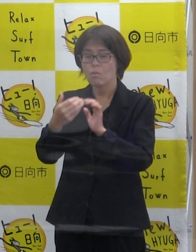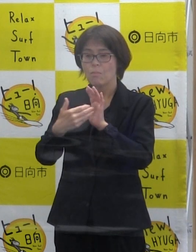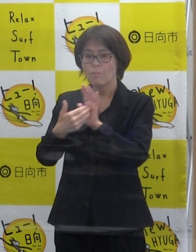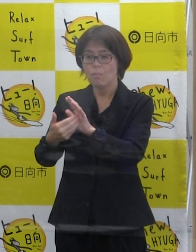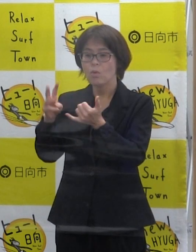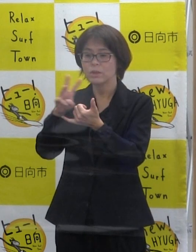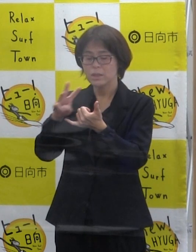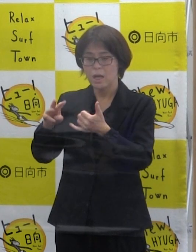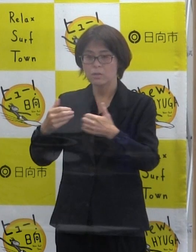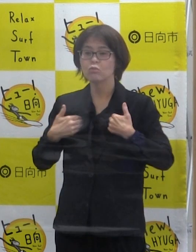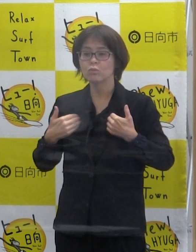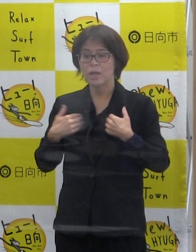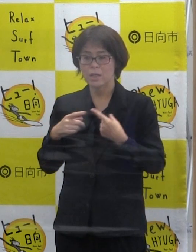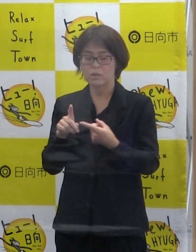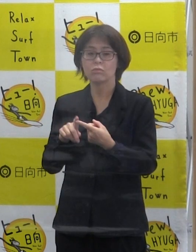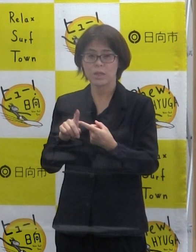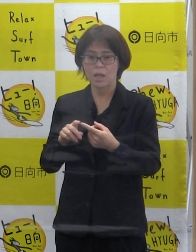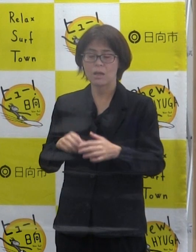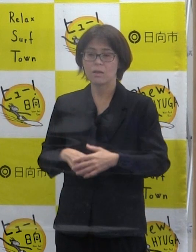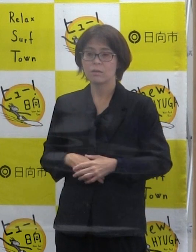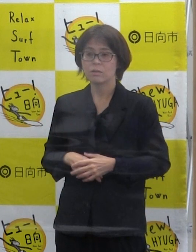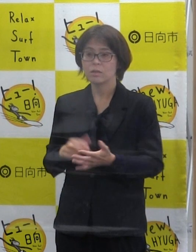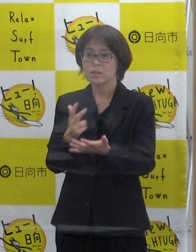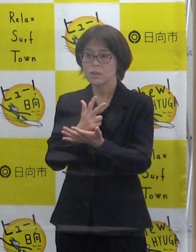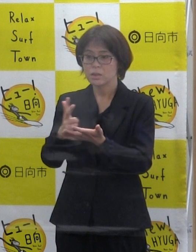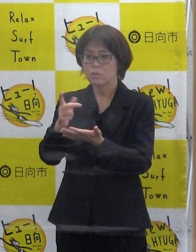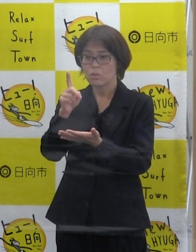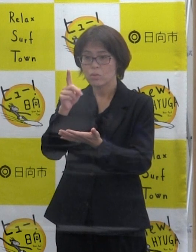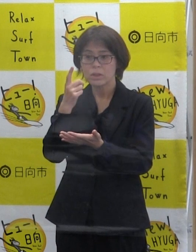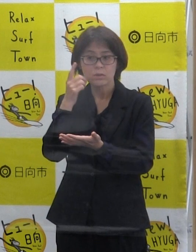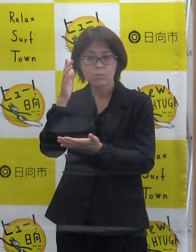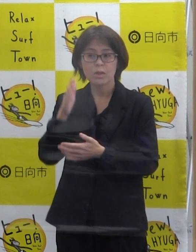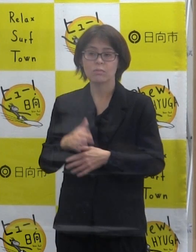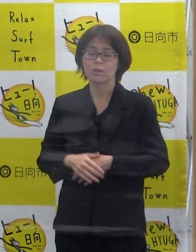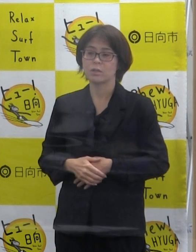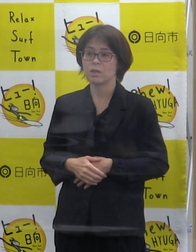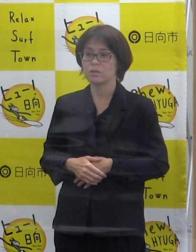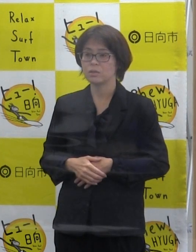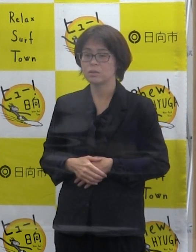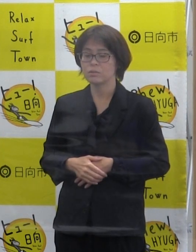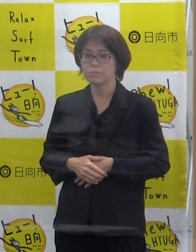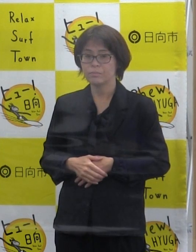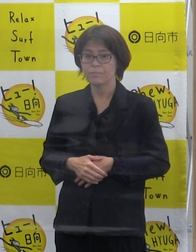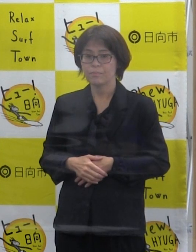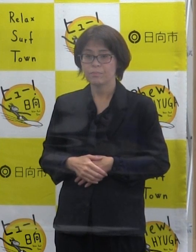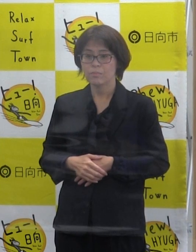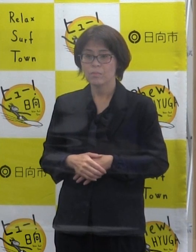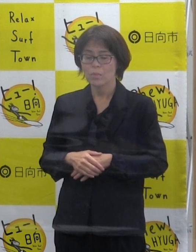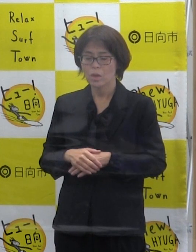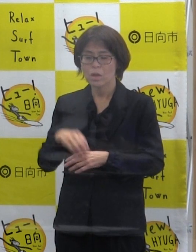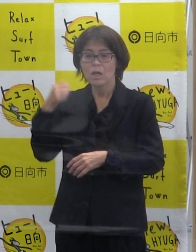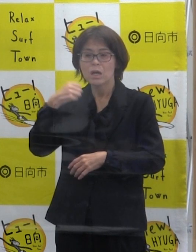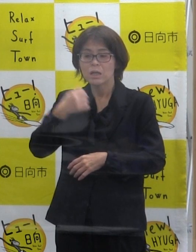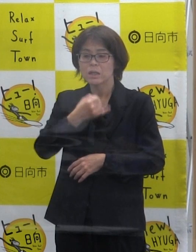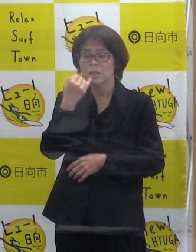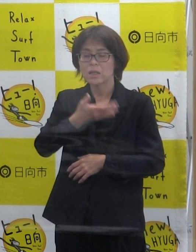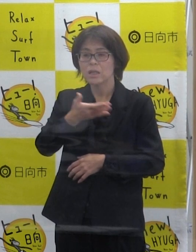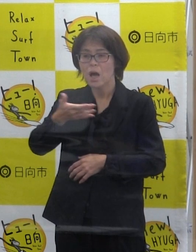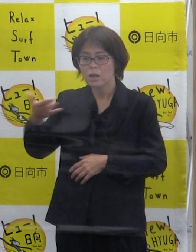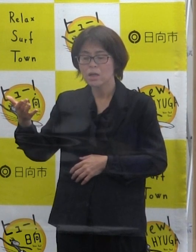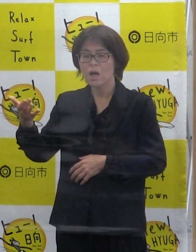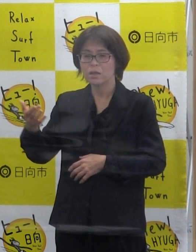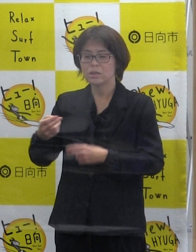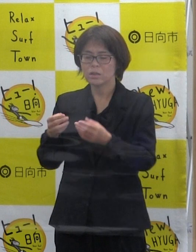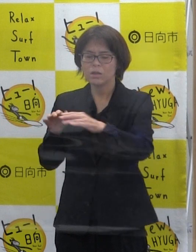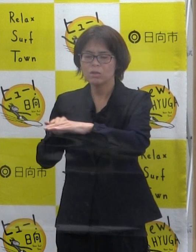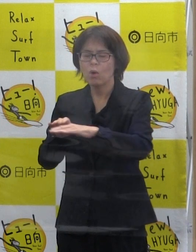総合防災訓練についてです。資料1をご覧ください。市では南海トラフ巨大地震の発生